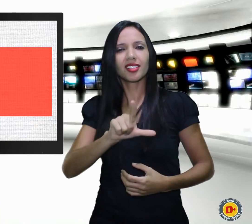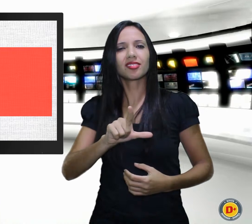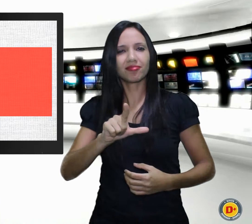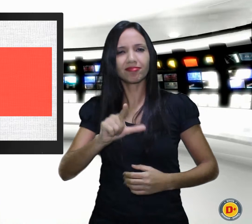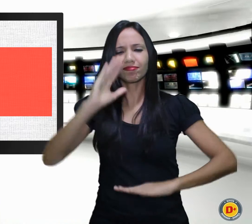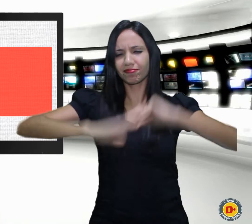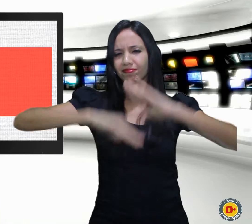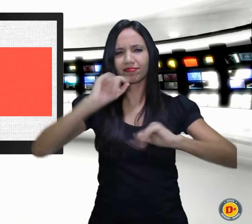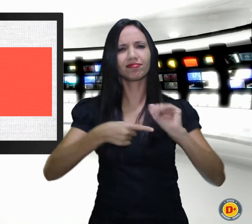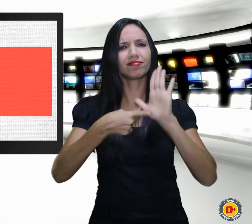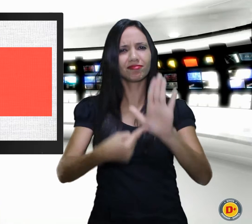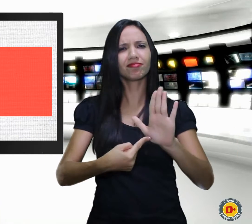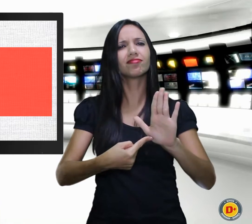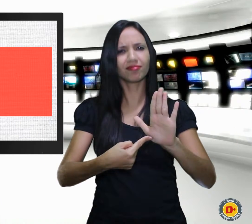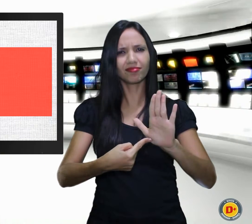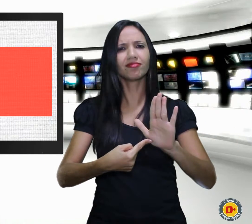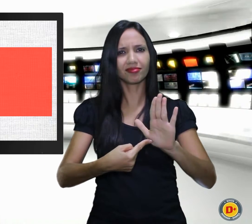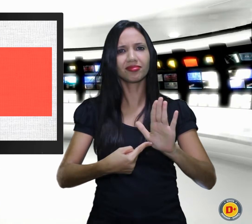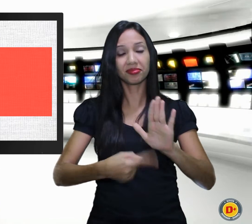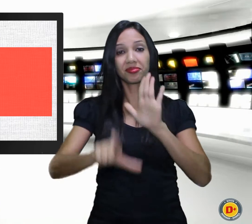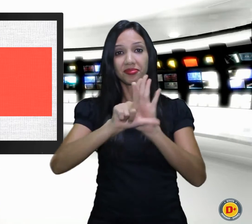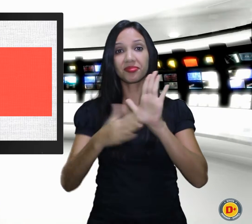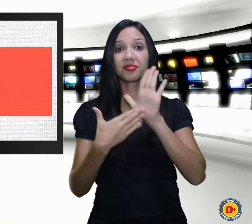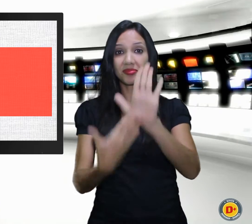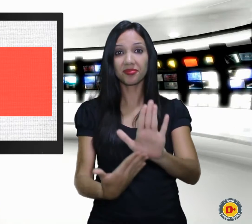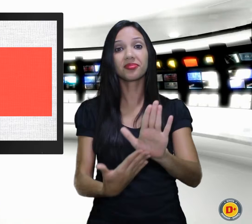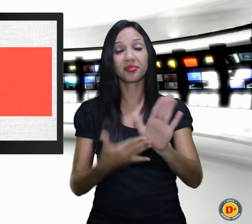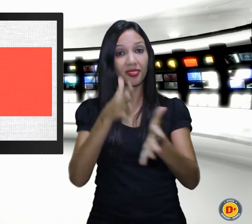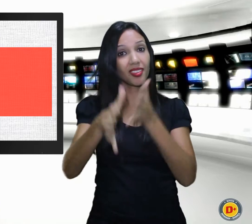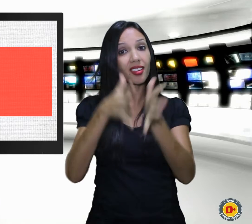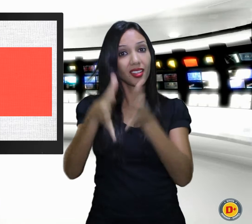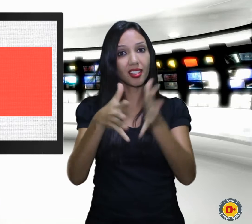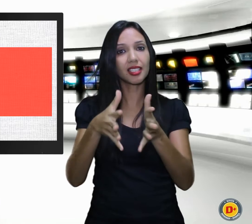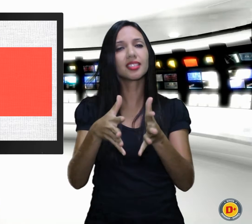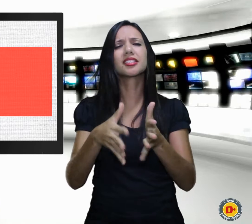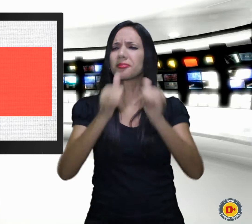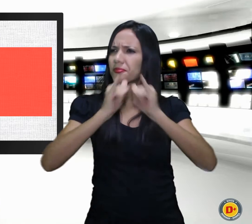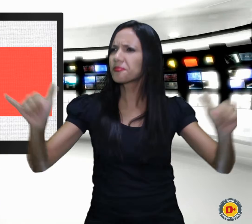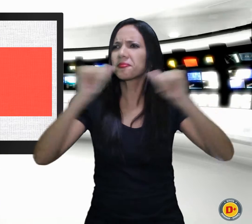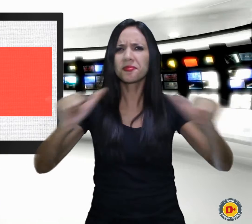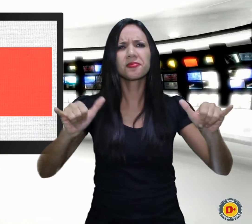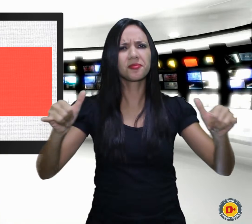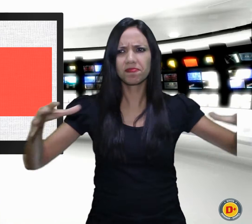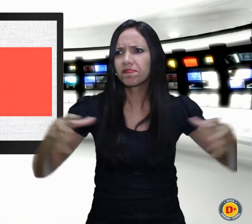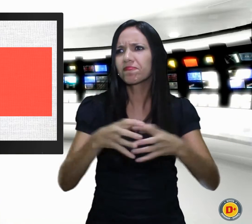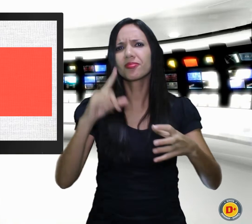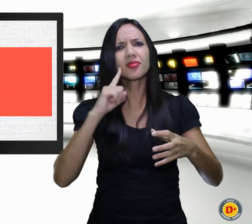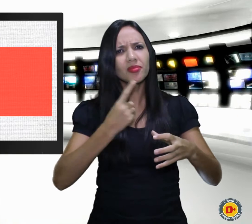direitos expressos na Lei de Libras. Desse modo, conclamei a população surda a reeditar movimentos